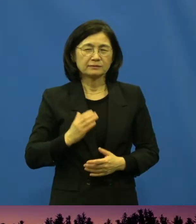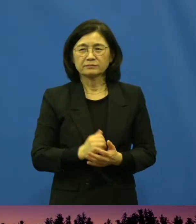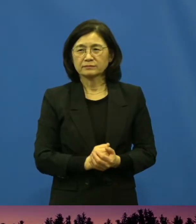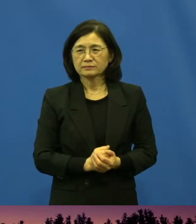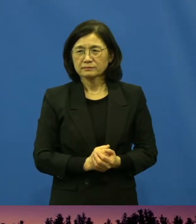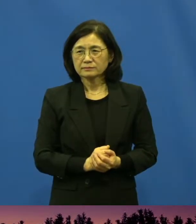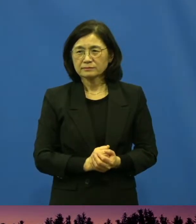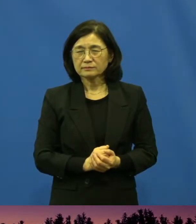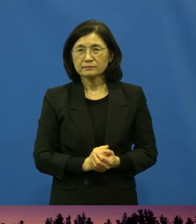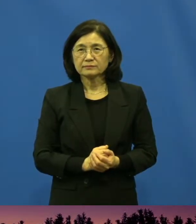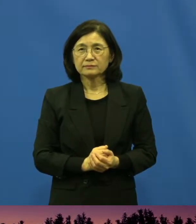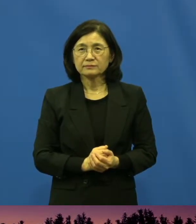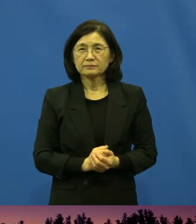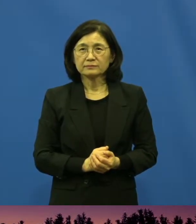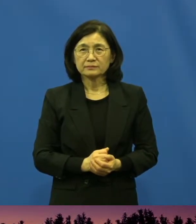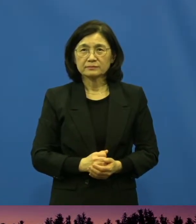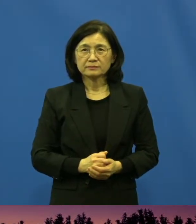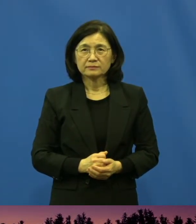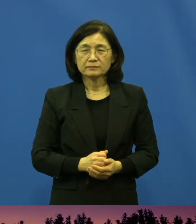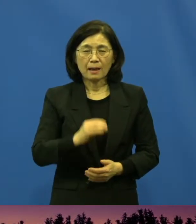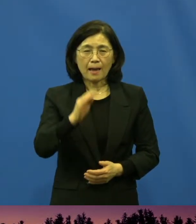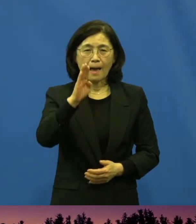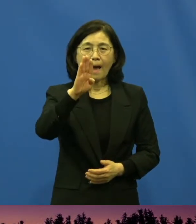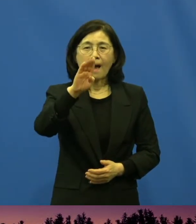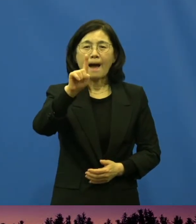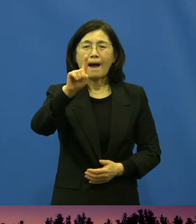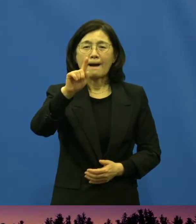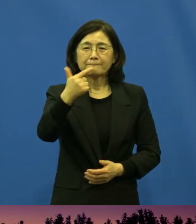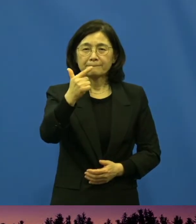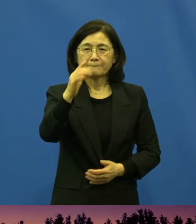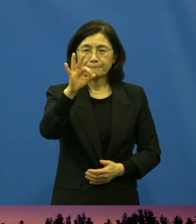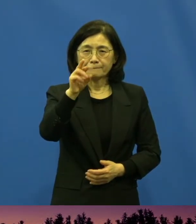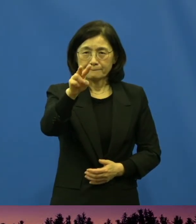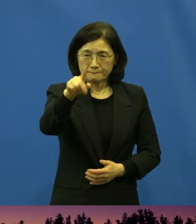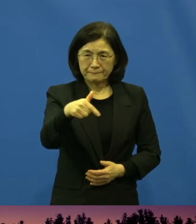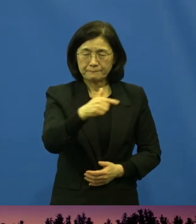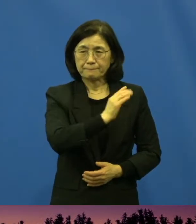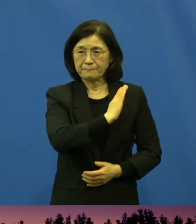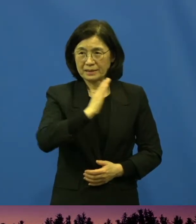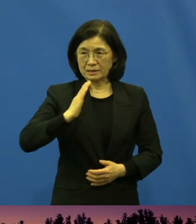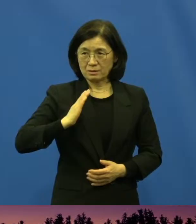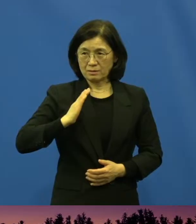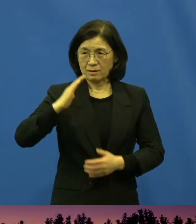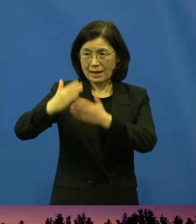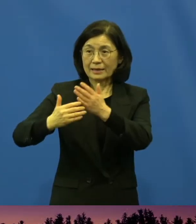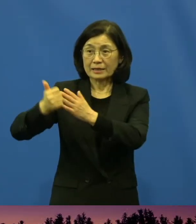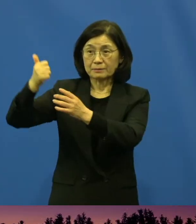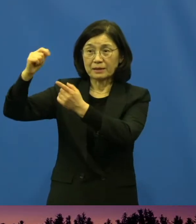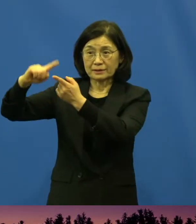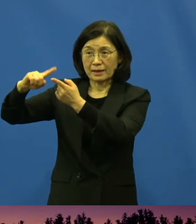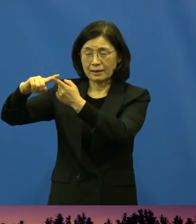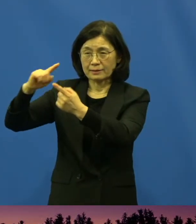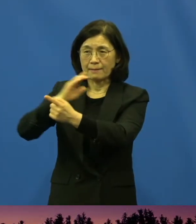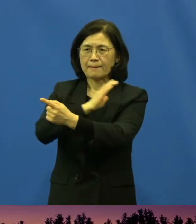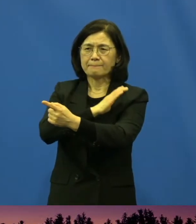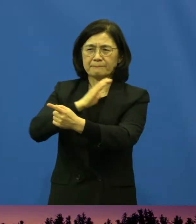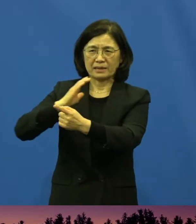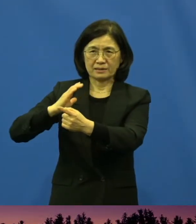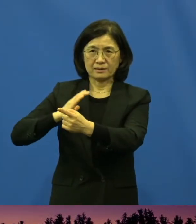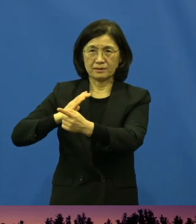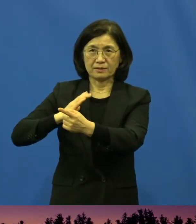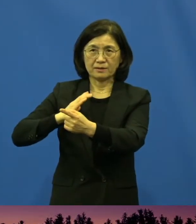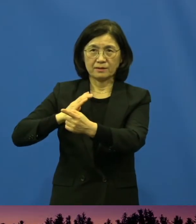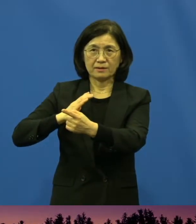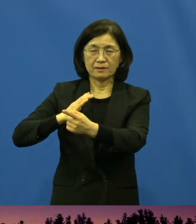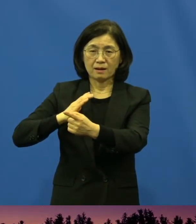그게 우리의 옛 삶이에요. 이게 반역이에요. 하나님에 대한 반역이에요. 오늘 세상의 사람들이 하나님에 대한 반역이에요.